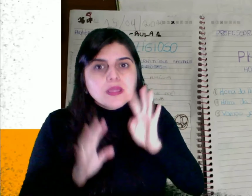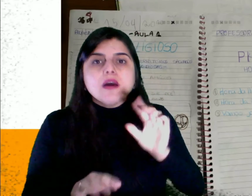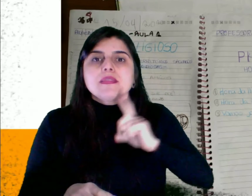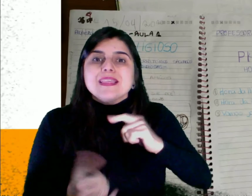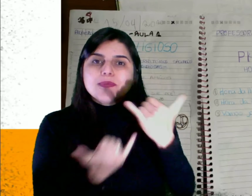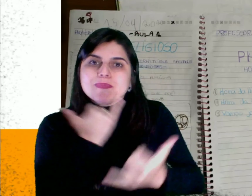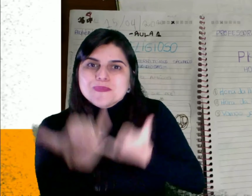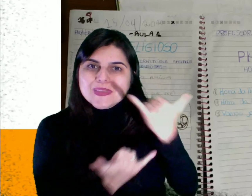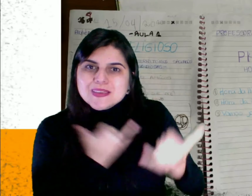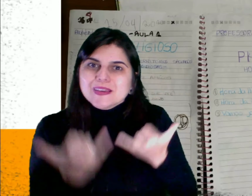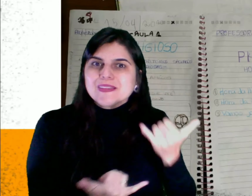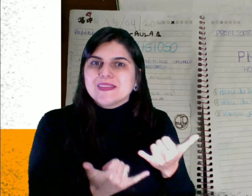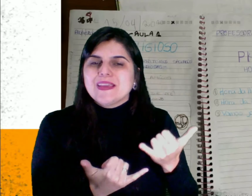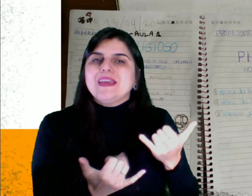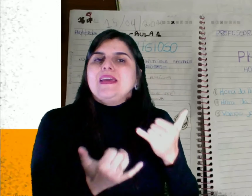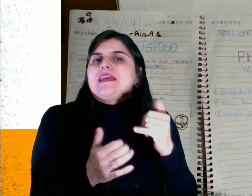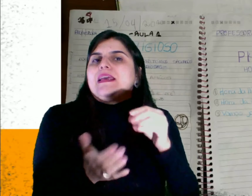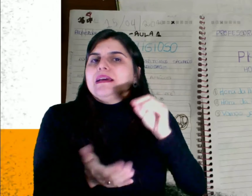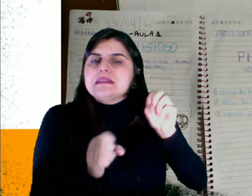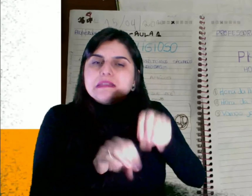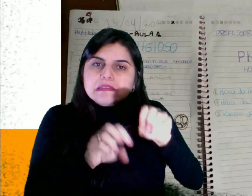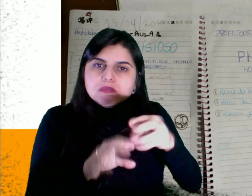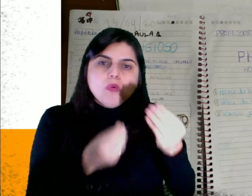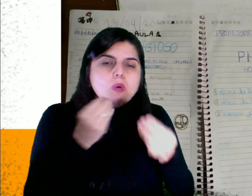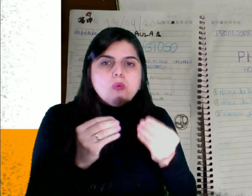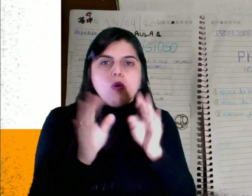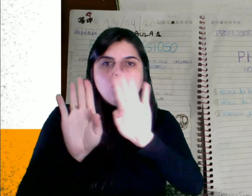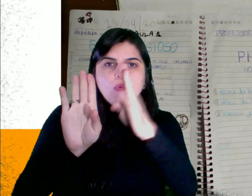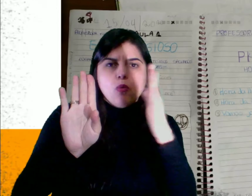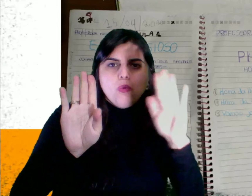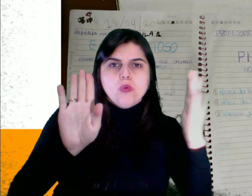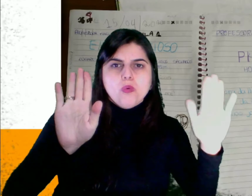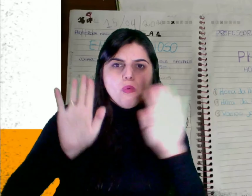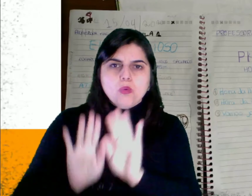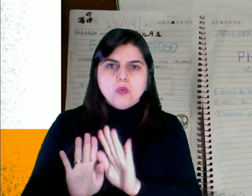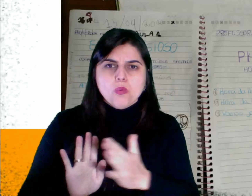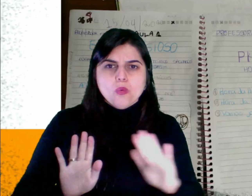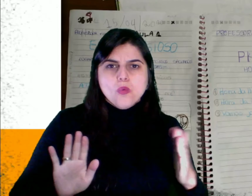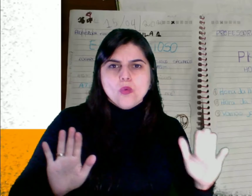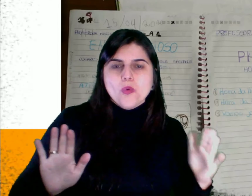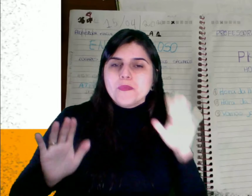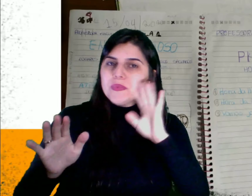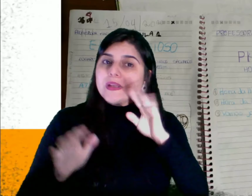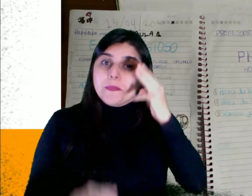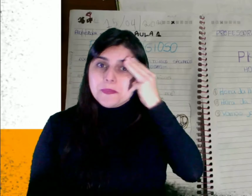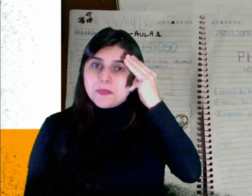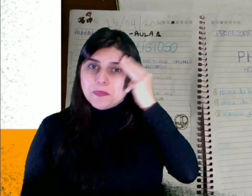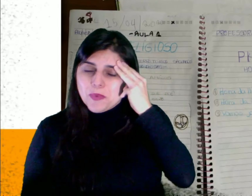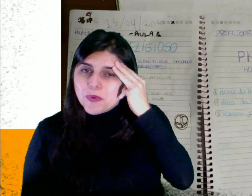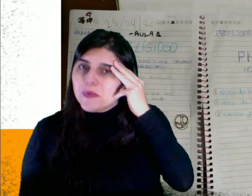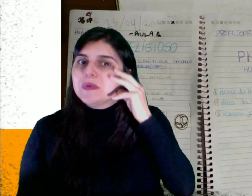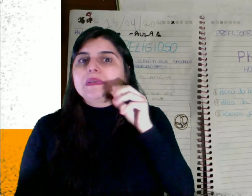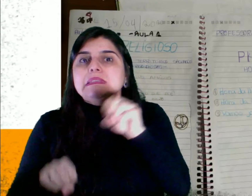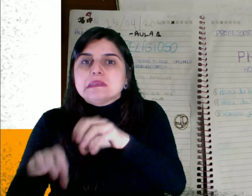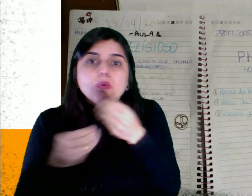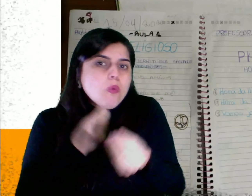de práticas. Olha só que interessante, né? A gente colocou ali que tem os 3 momentos que